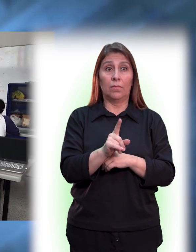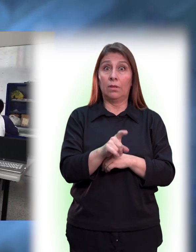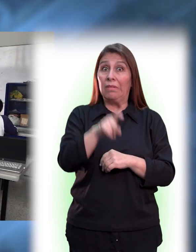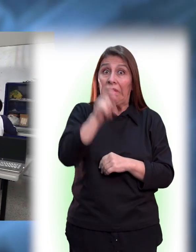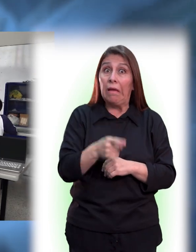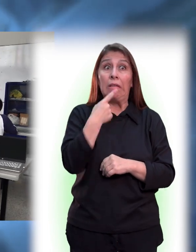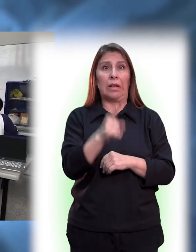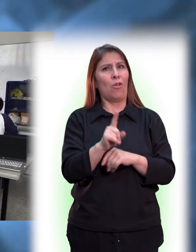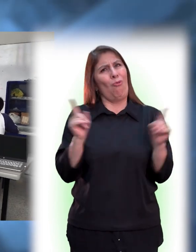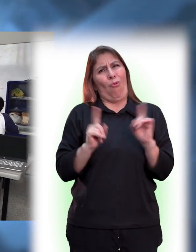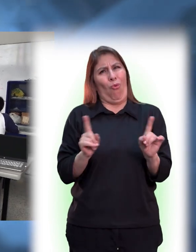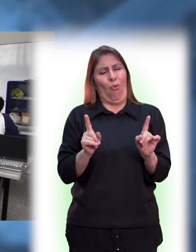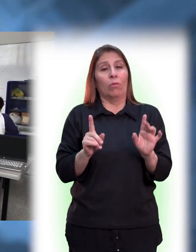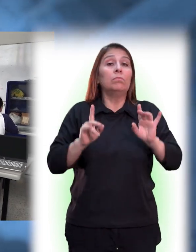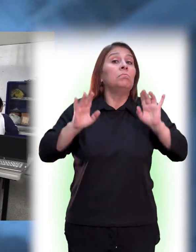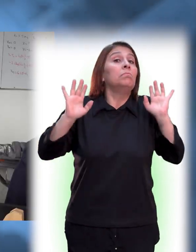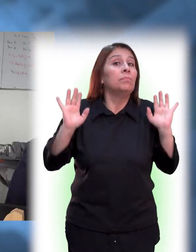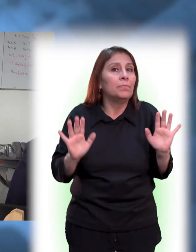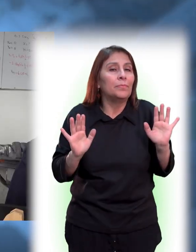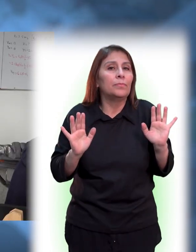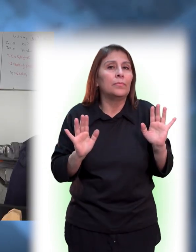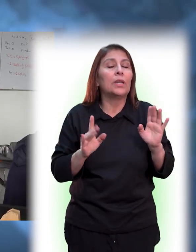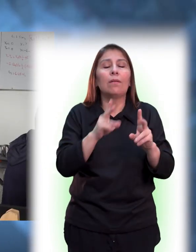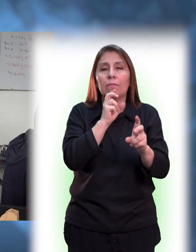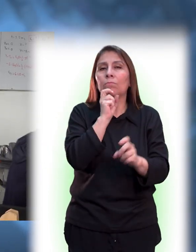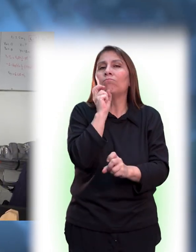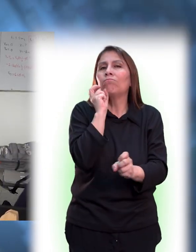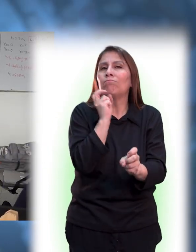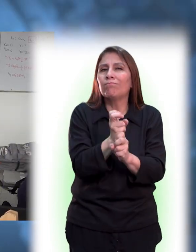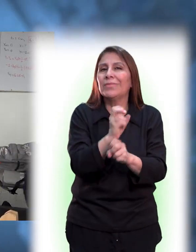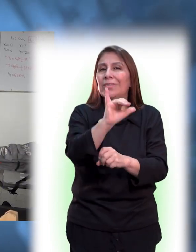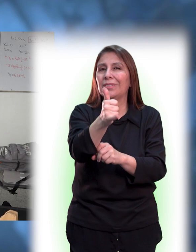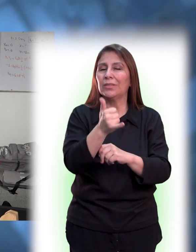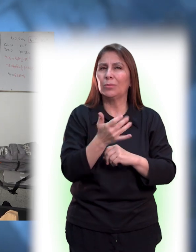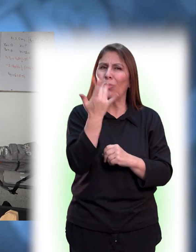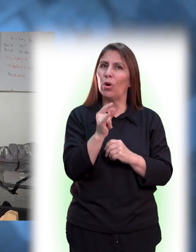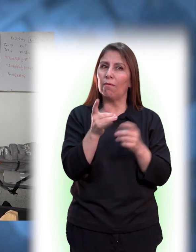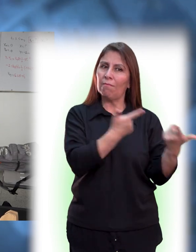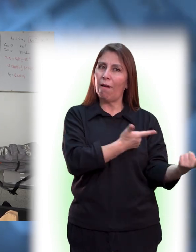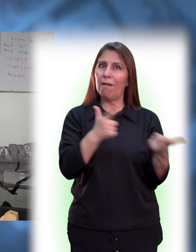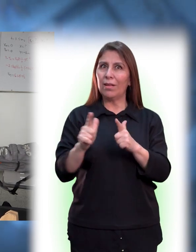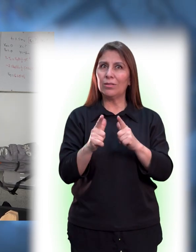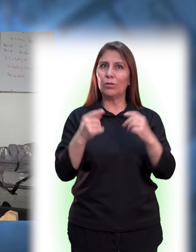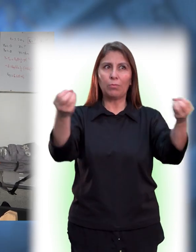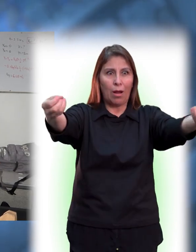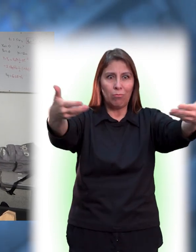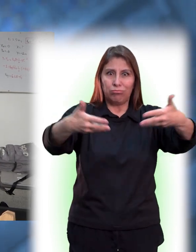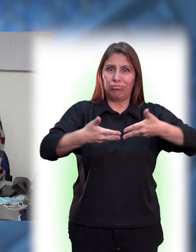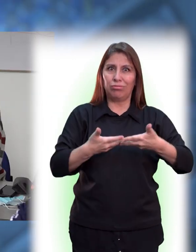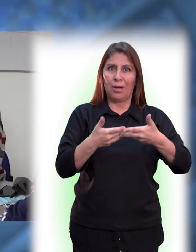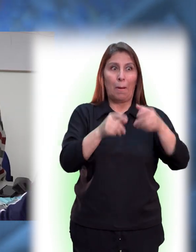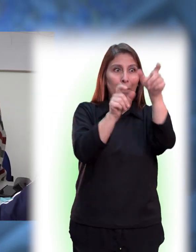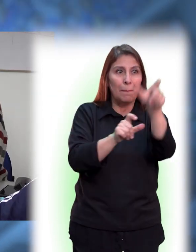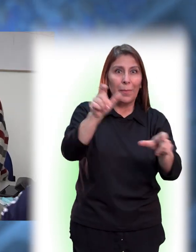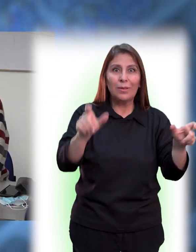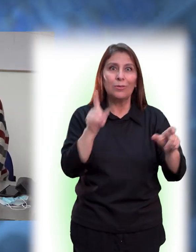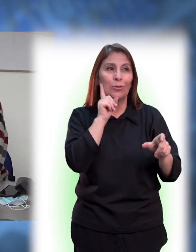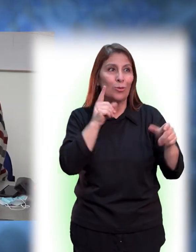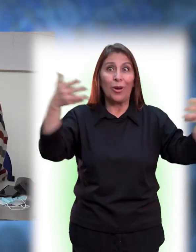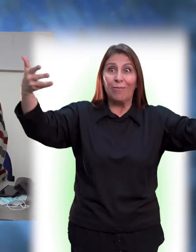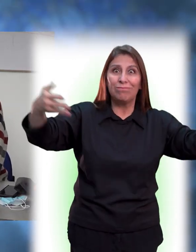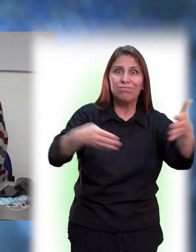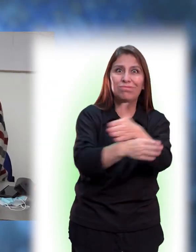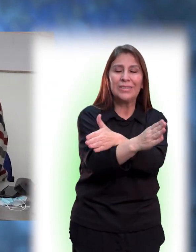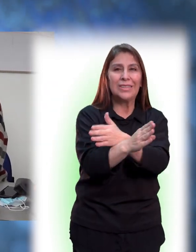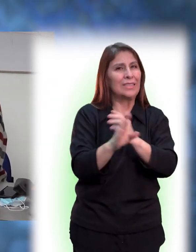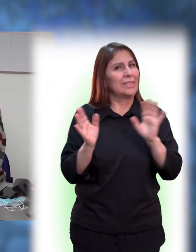extraño, pero para esos días sí, complejo, porque no estamos preparados para recibir a estas personas